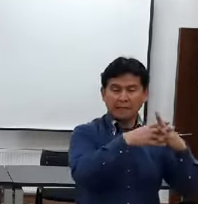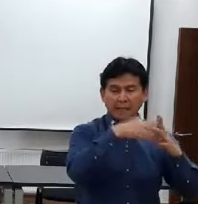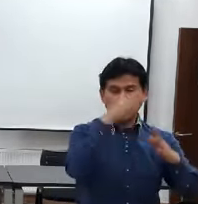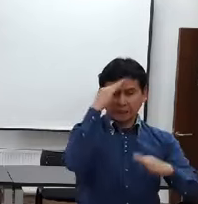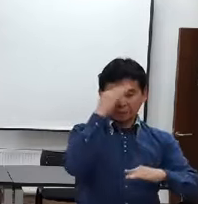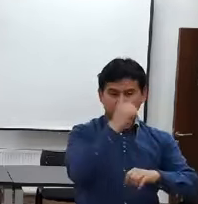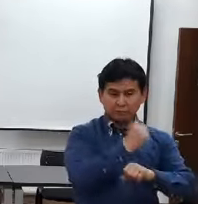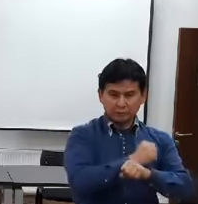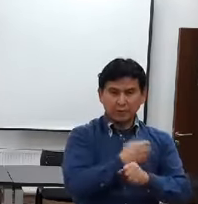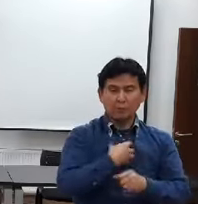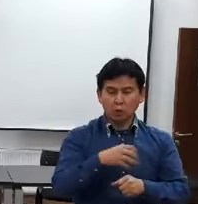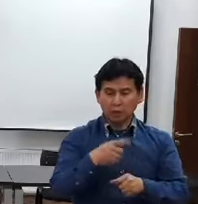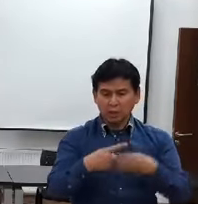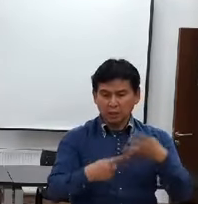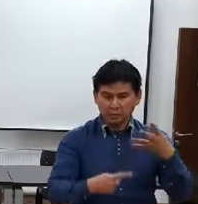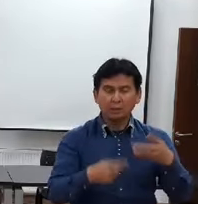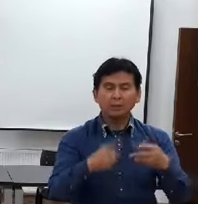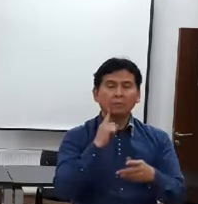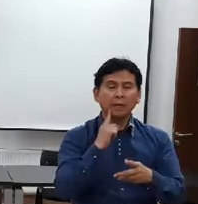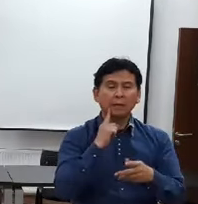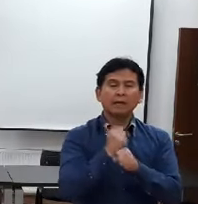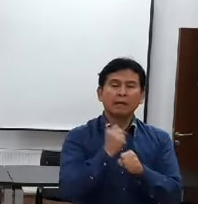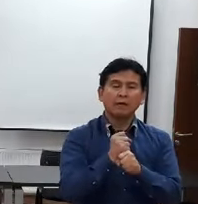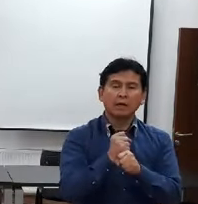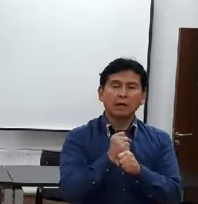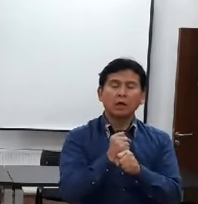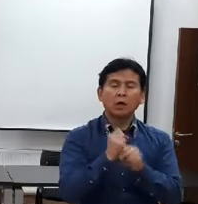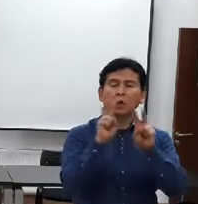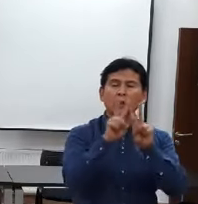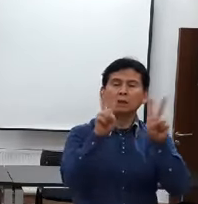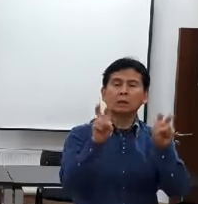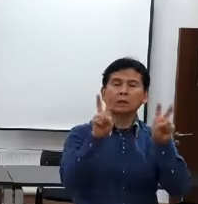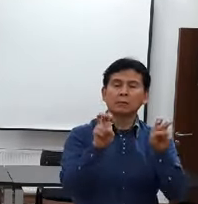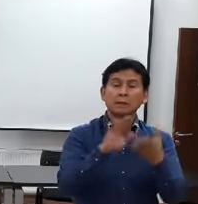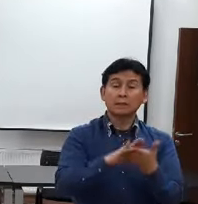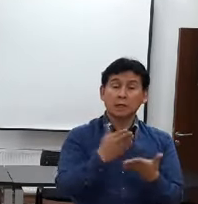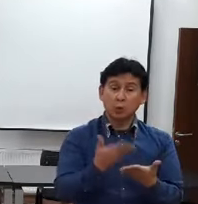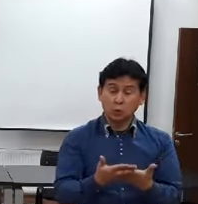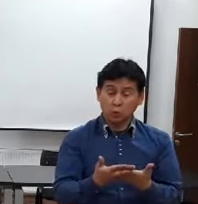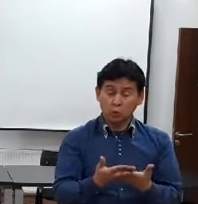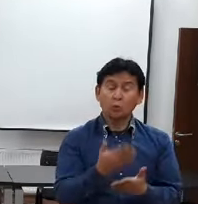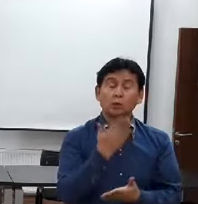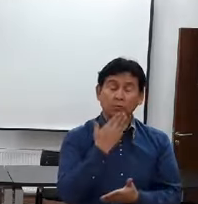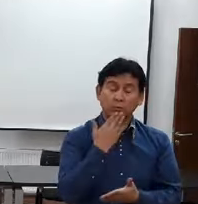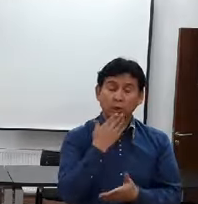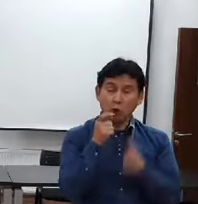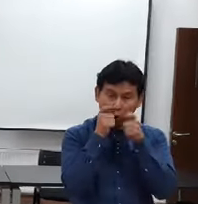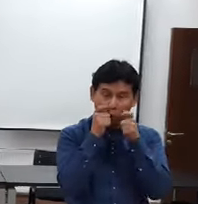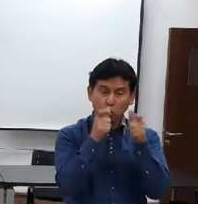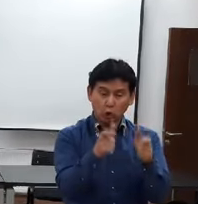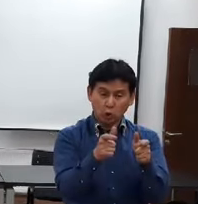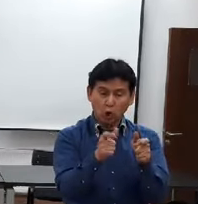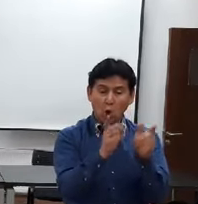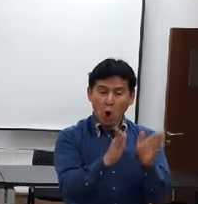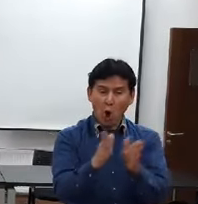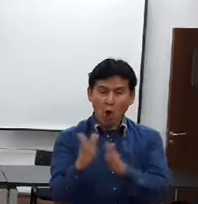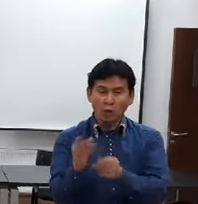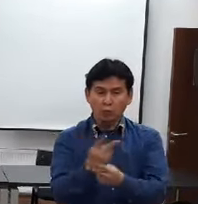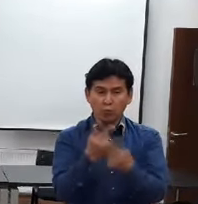y las Policías al trabajo desarrollado desde el punto de vista sanitario, así como también en cuanto al control del orden